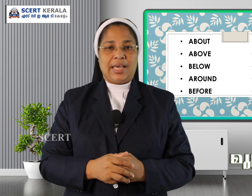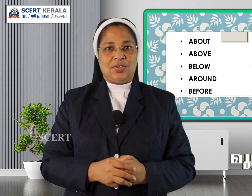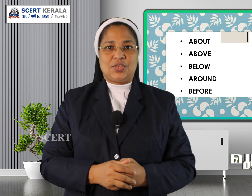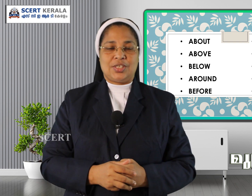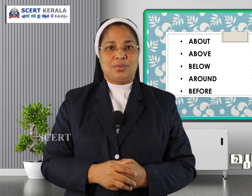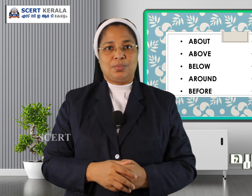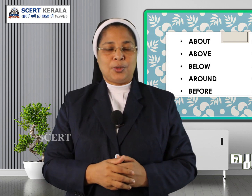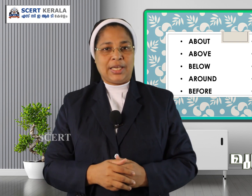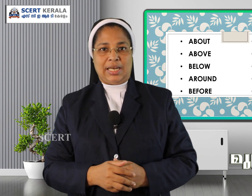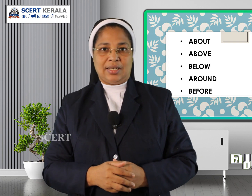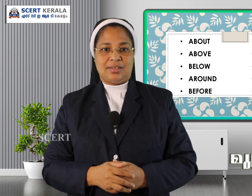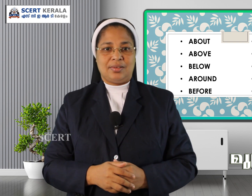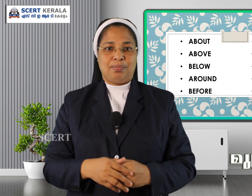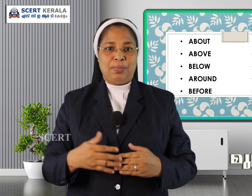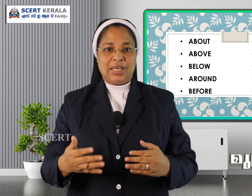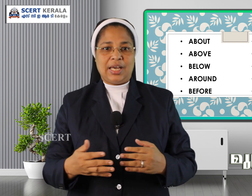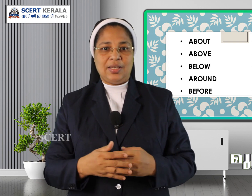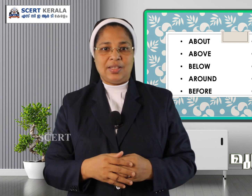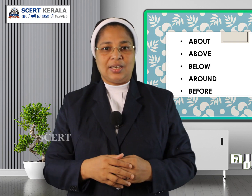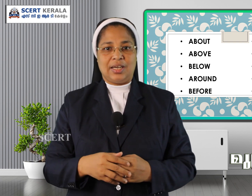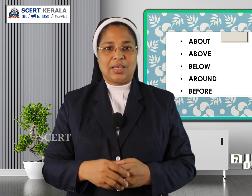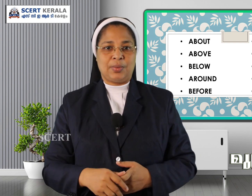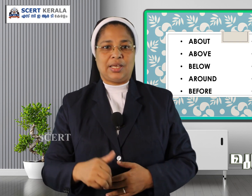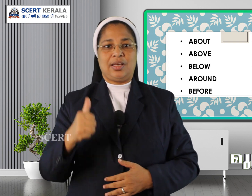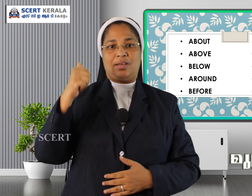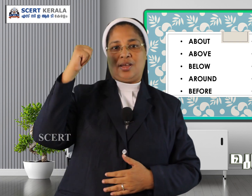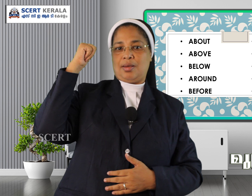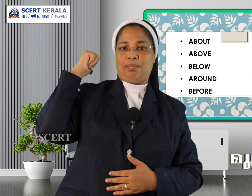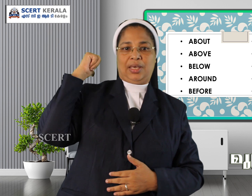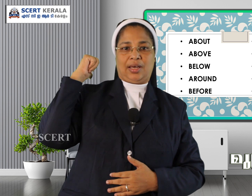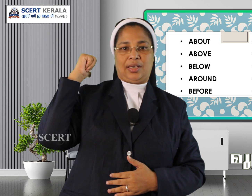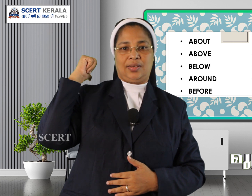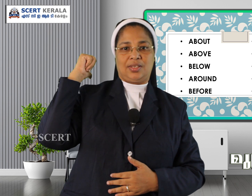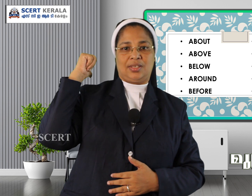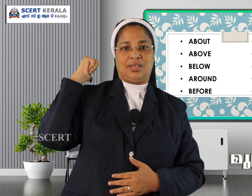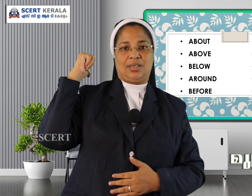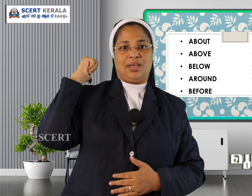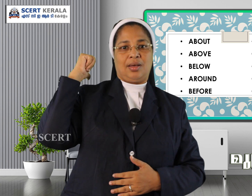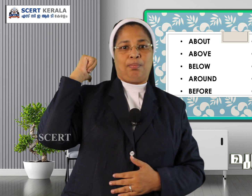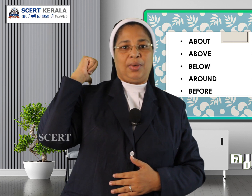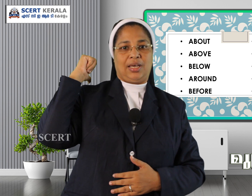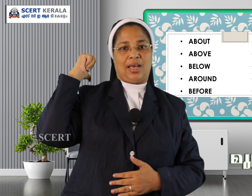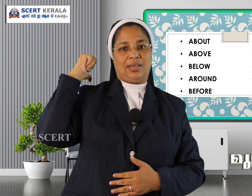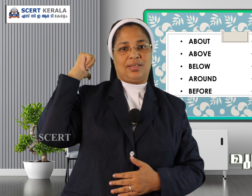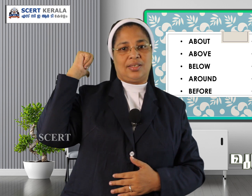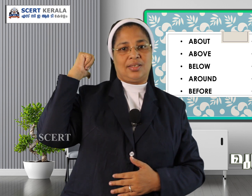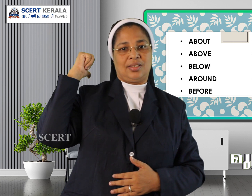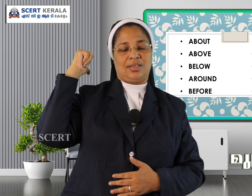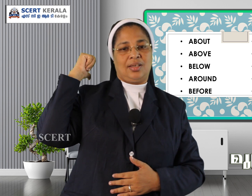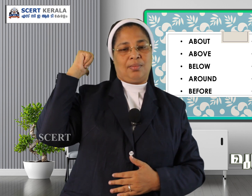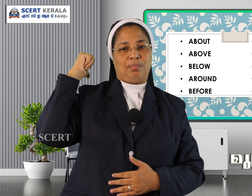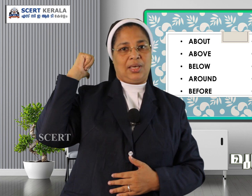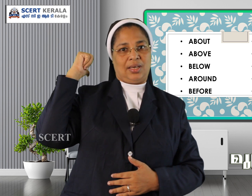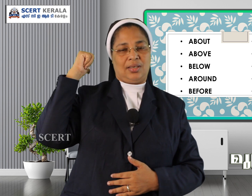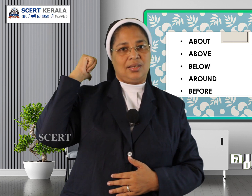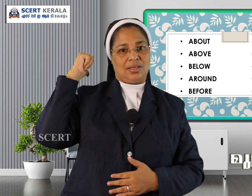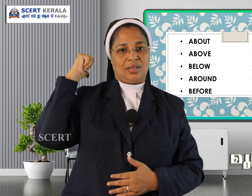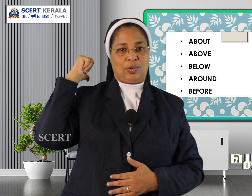ബിഹൈൻഡ്, പുറകിൽ, ബിഹൈൻഡ് എന്ന് കാണിക്കണമെങ്കിൽ ബിഹൈൻഡ്, ബിഹൈൻഡ്, ബിഹൈൻഡ്, ഇങ്ങനെ